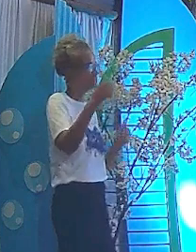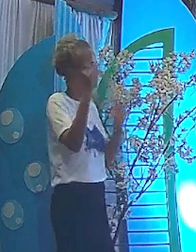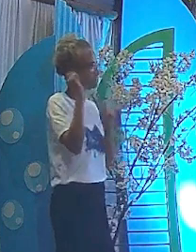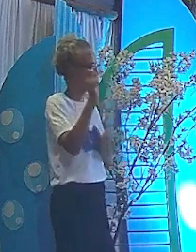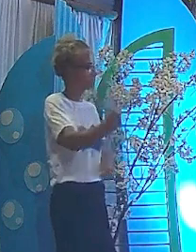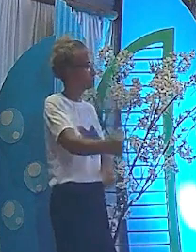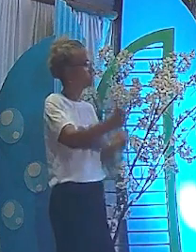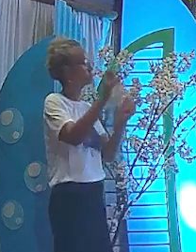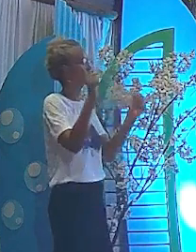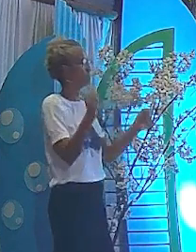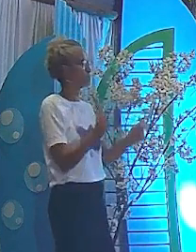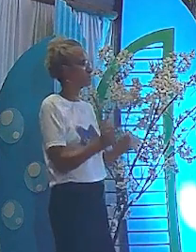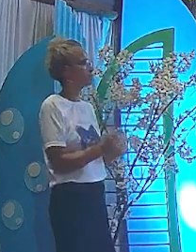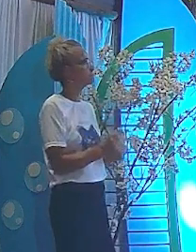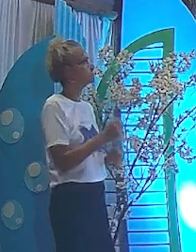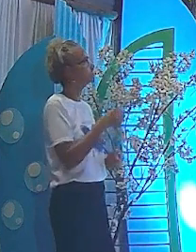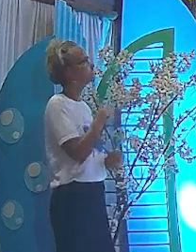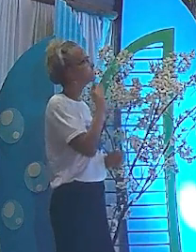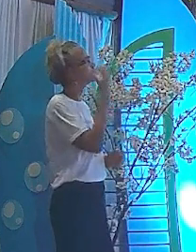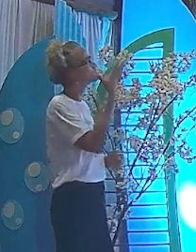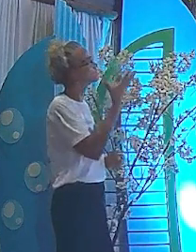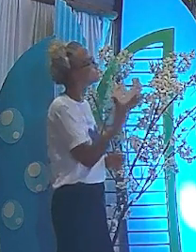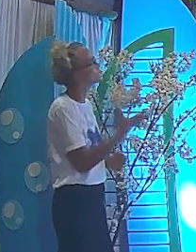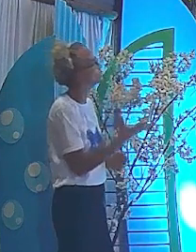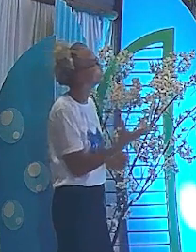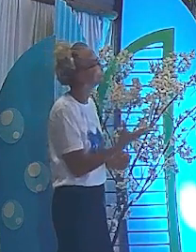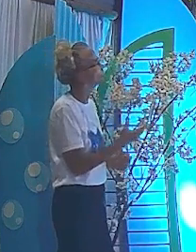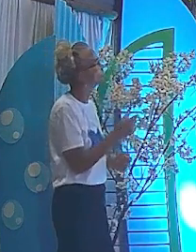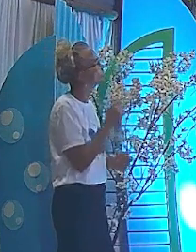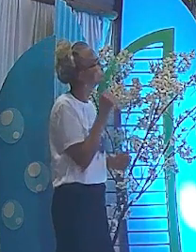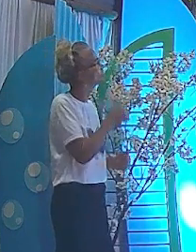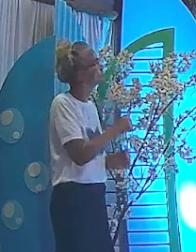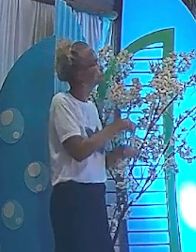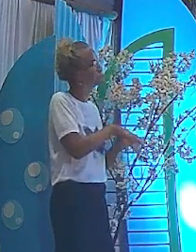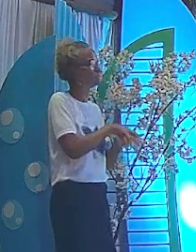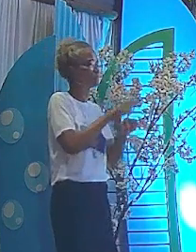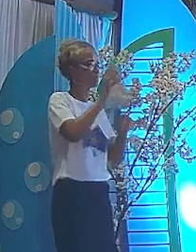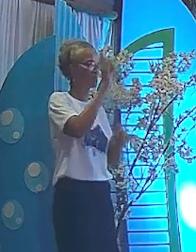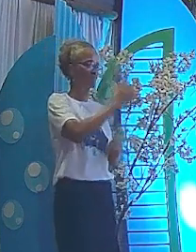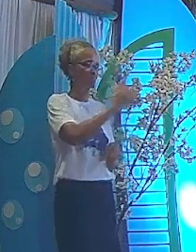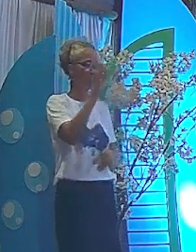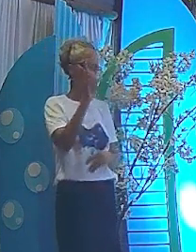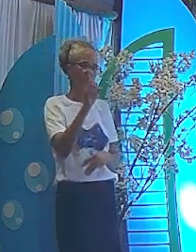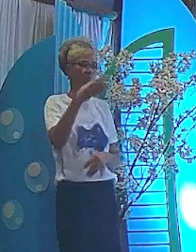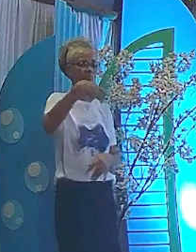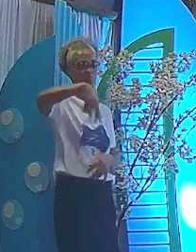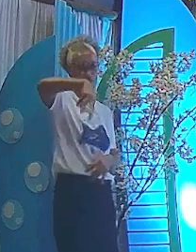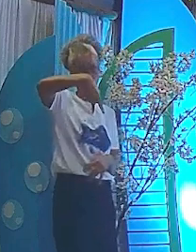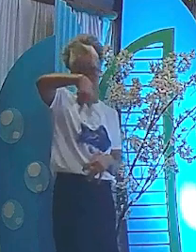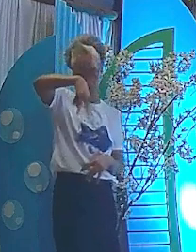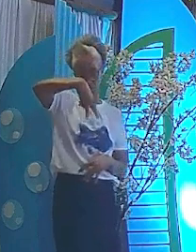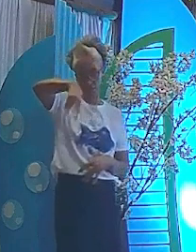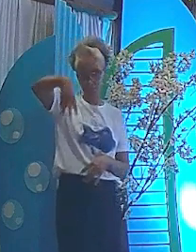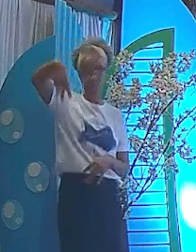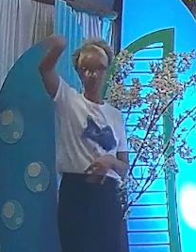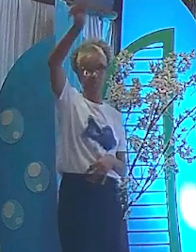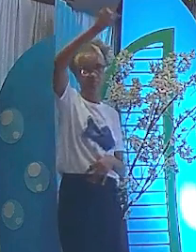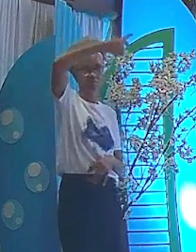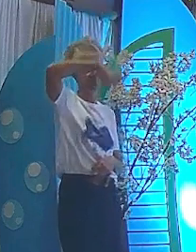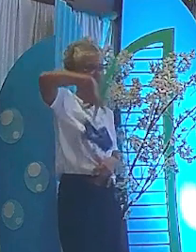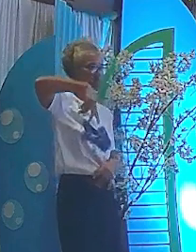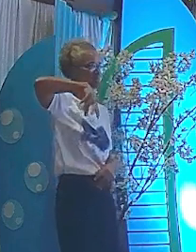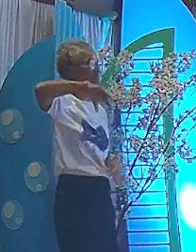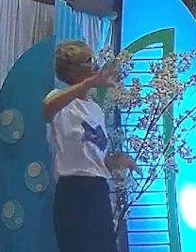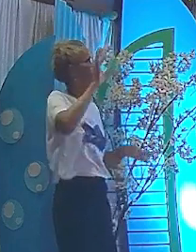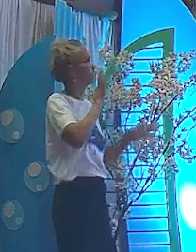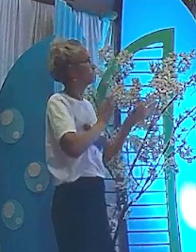dos Pescadores, a Turis Forte, a Fundação Garcia Dávila, a Prefeitura de Mata de São João, a Fundação